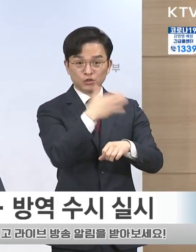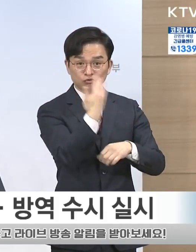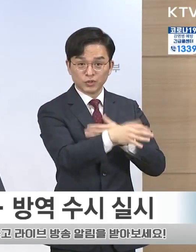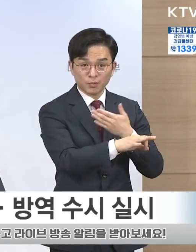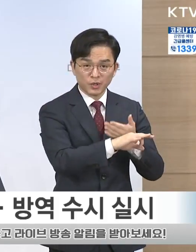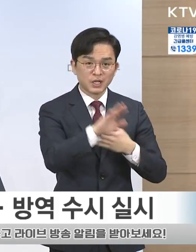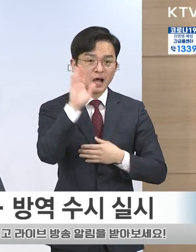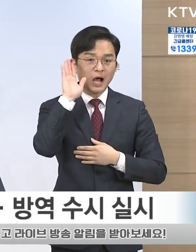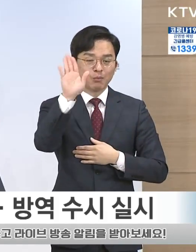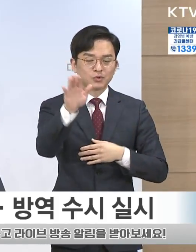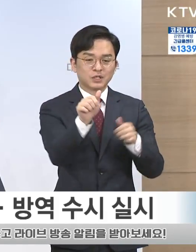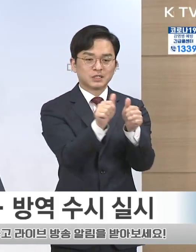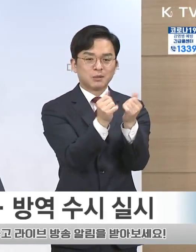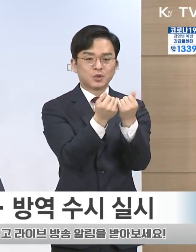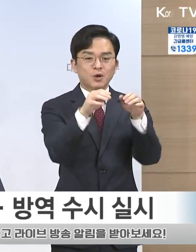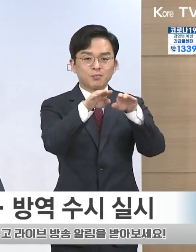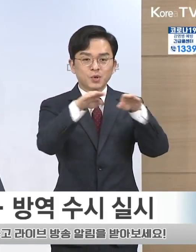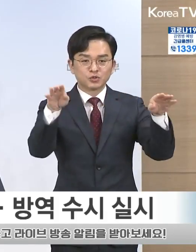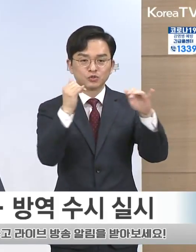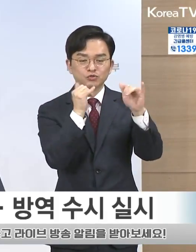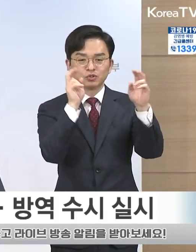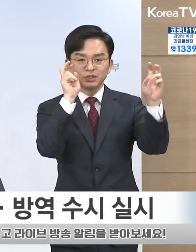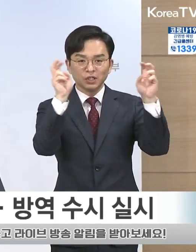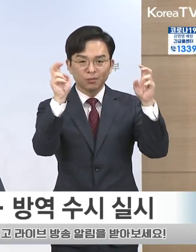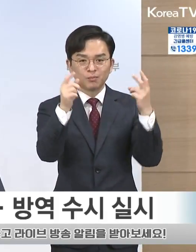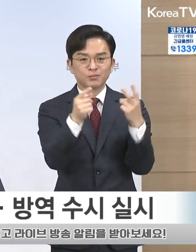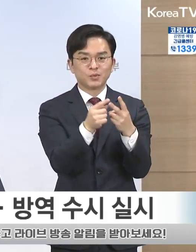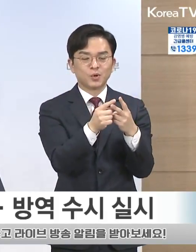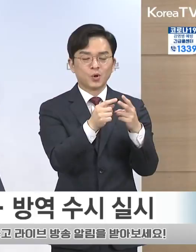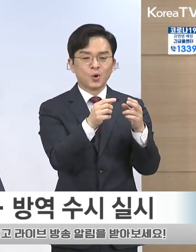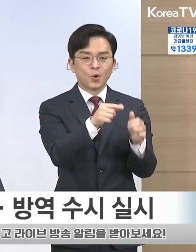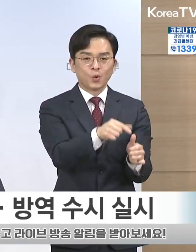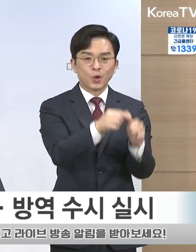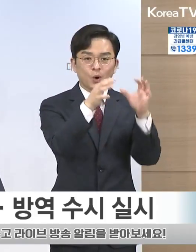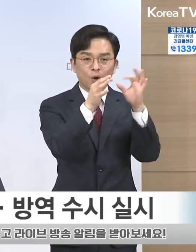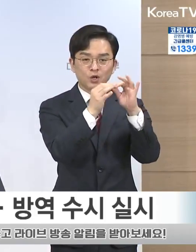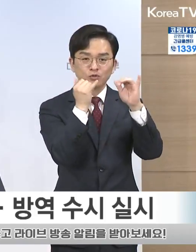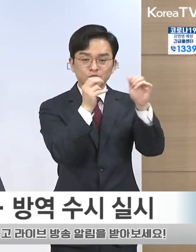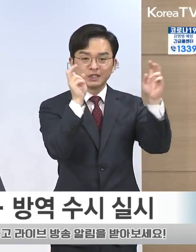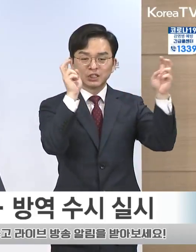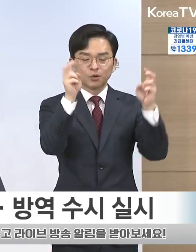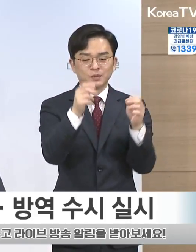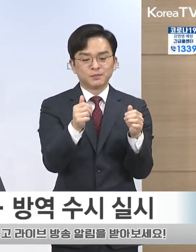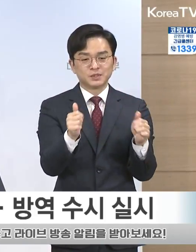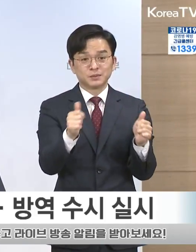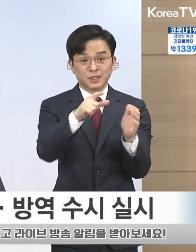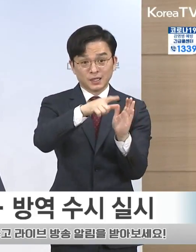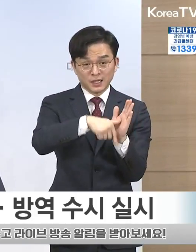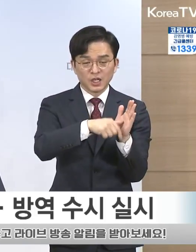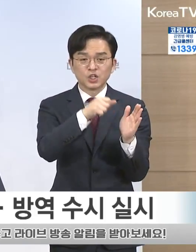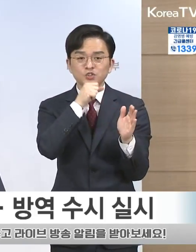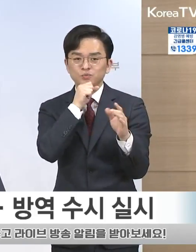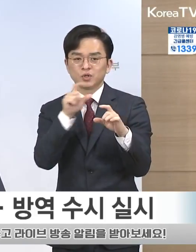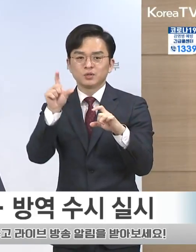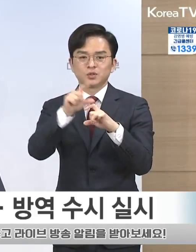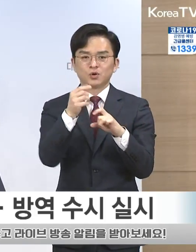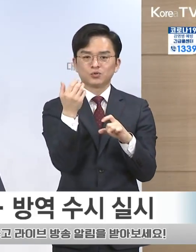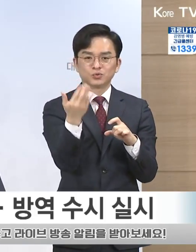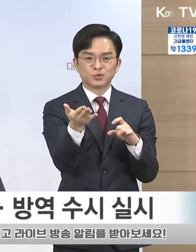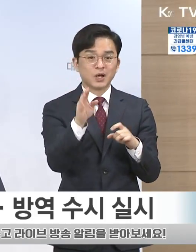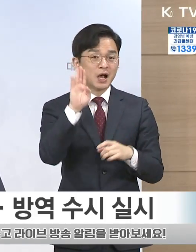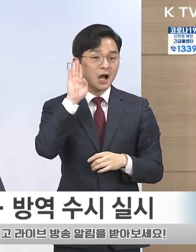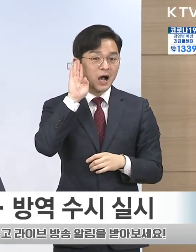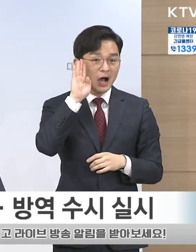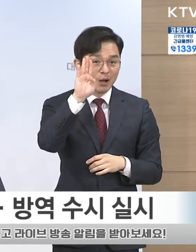남녀 고용평등 우수기업 선정 시 인센티브를 부여하여 기업의 적극적인 참여와